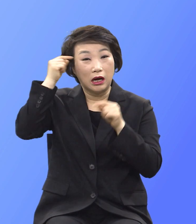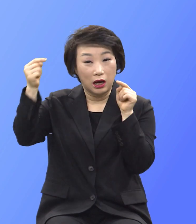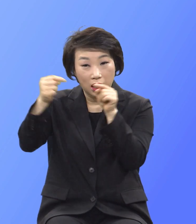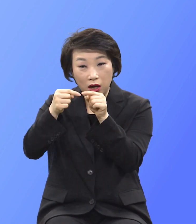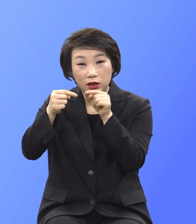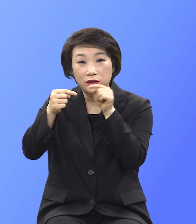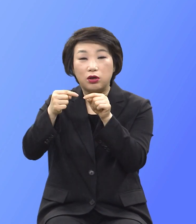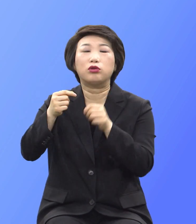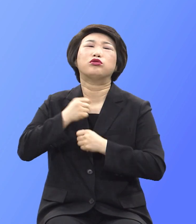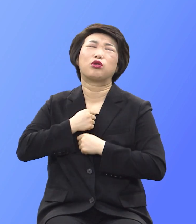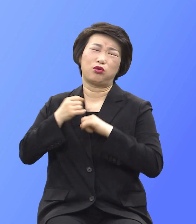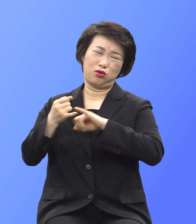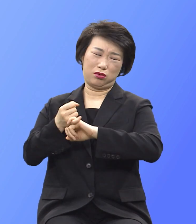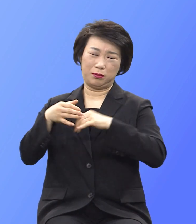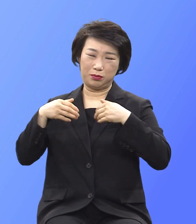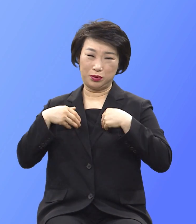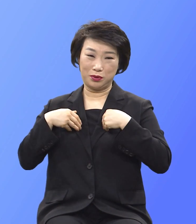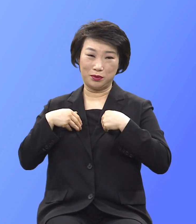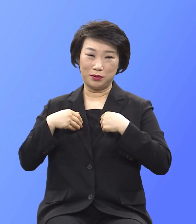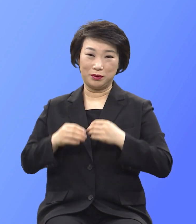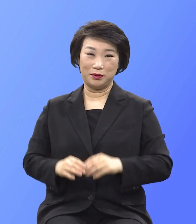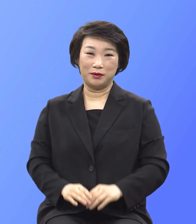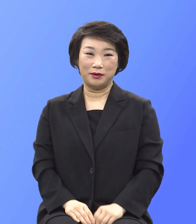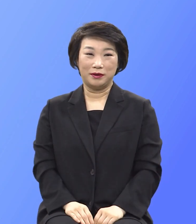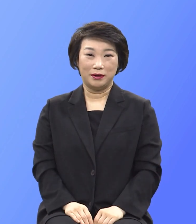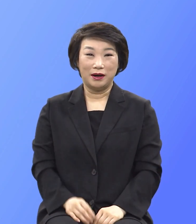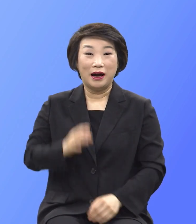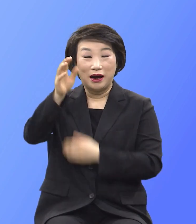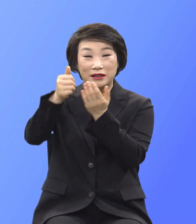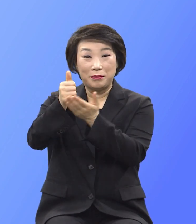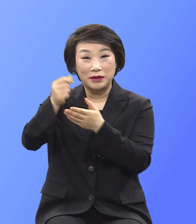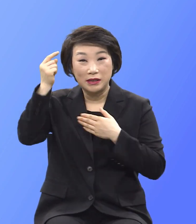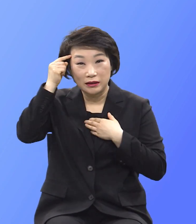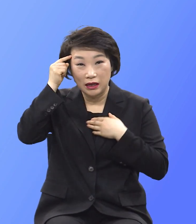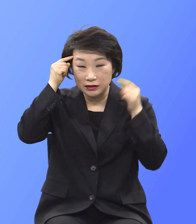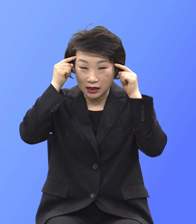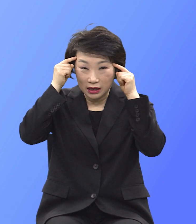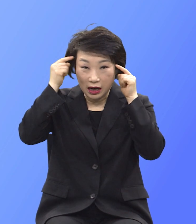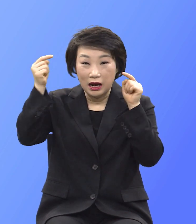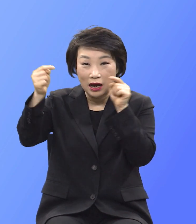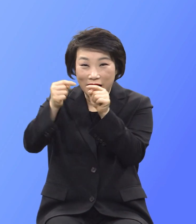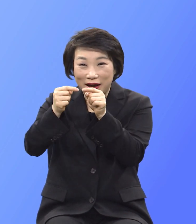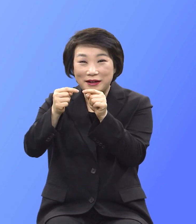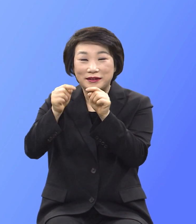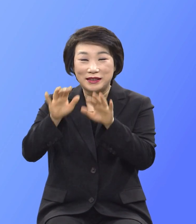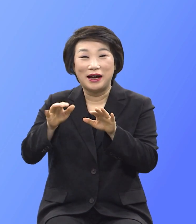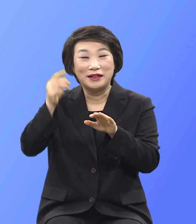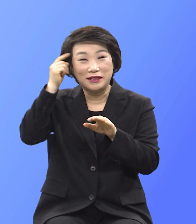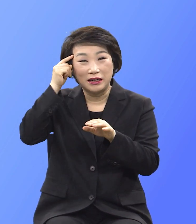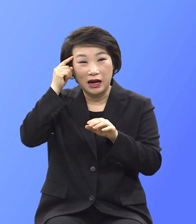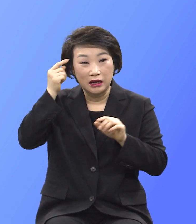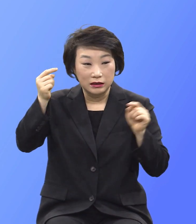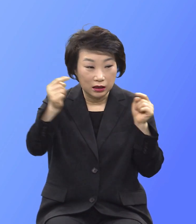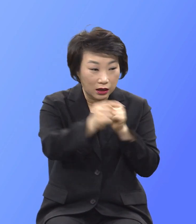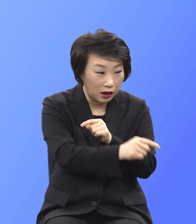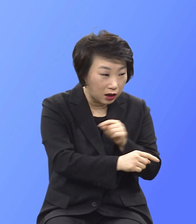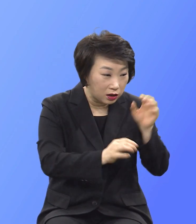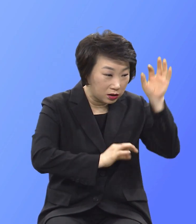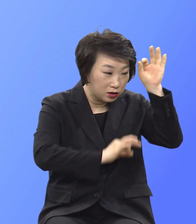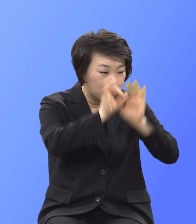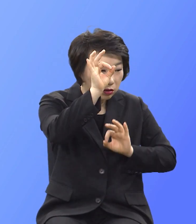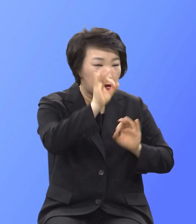이것만은 꼭 지켜야지. 하나님과 생각을 같이 하는 자가 생각을 달리하는